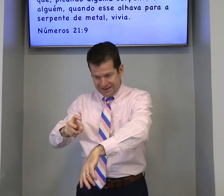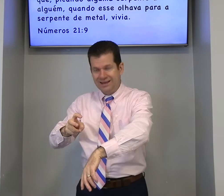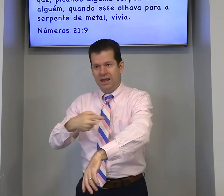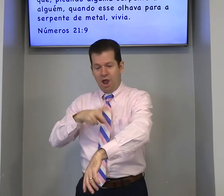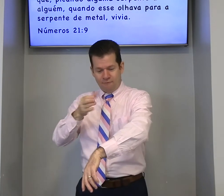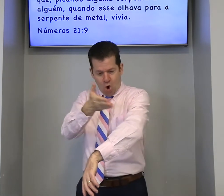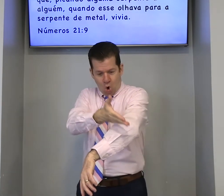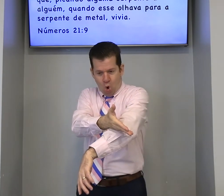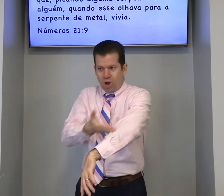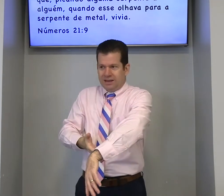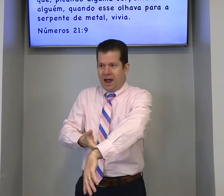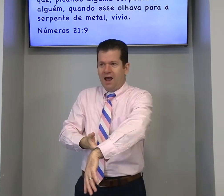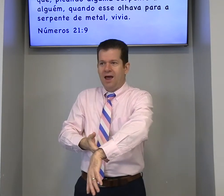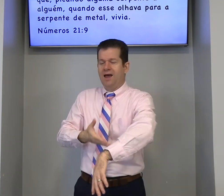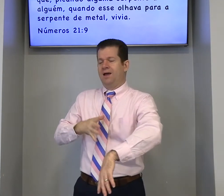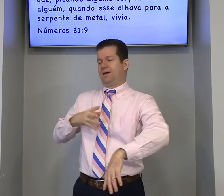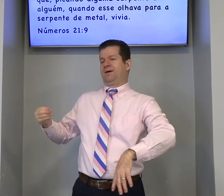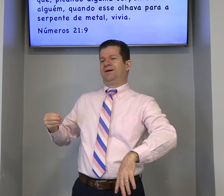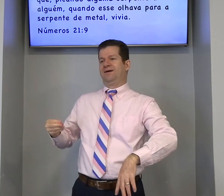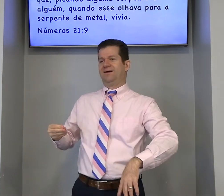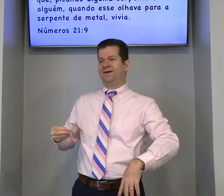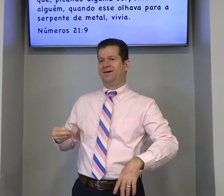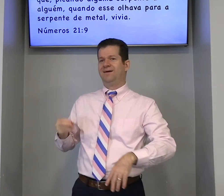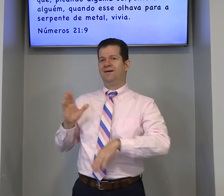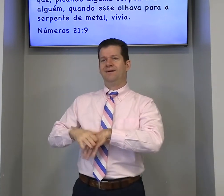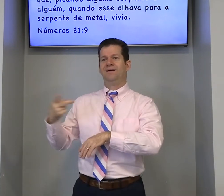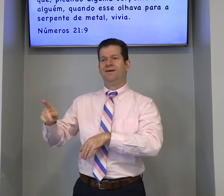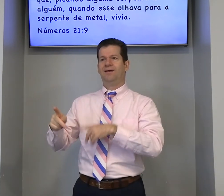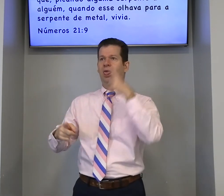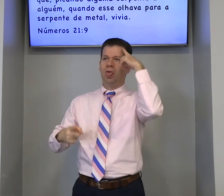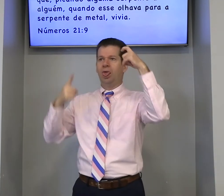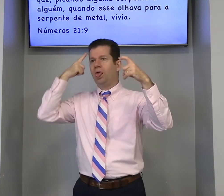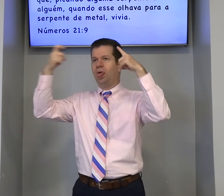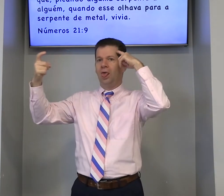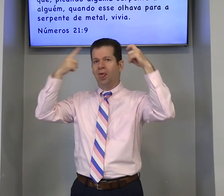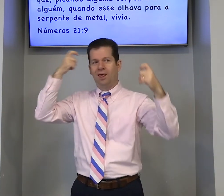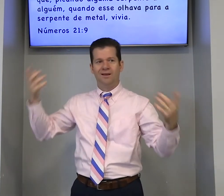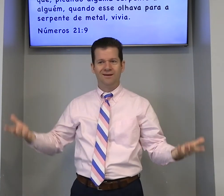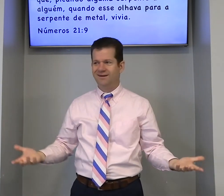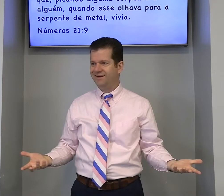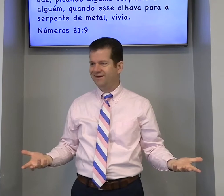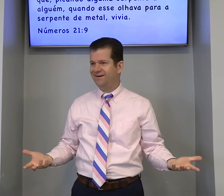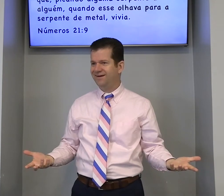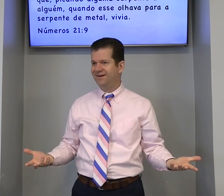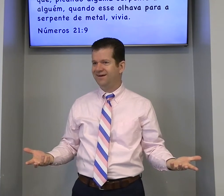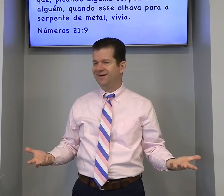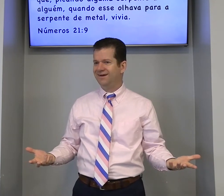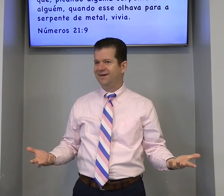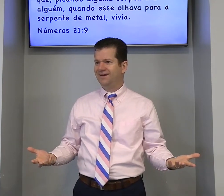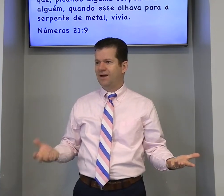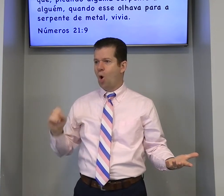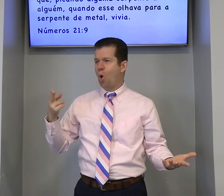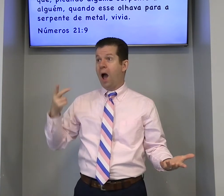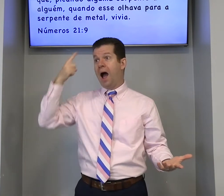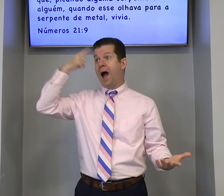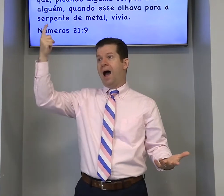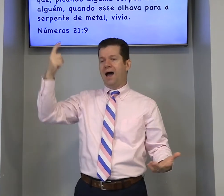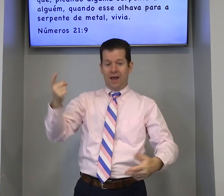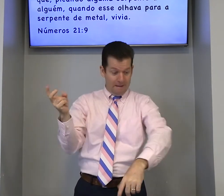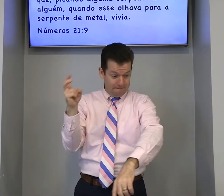Talvez pessoas querem inventar outra cura, talvez pensem em cortar o braço para tirar o veneno e querem